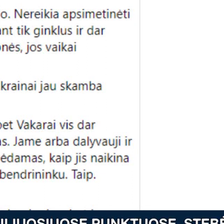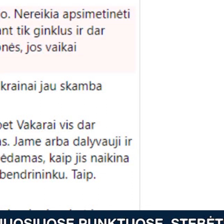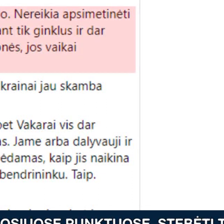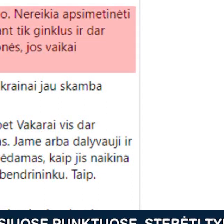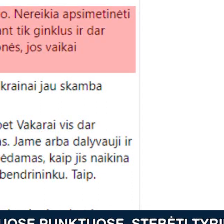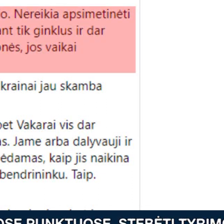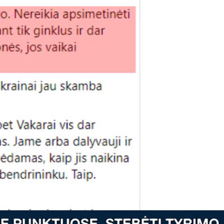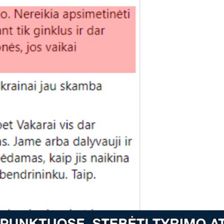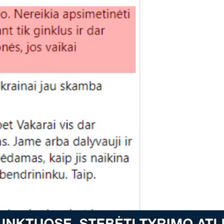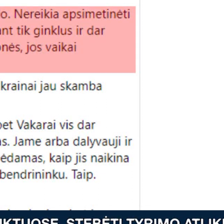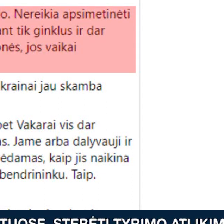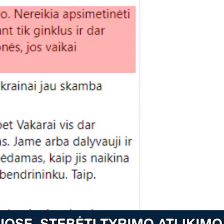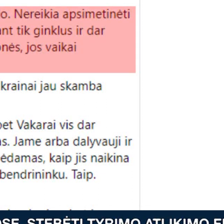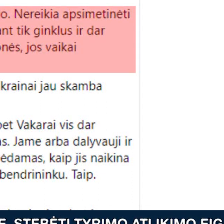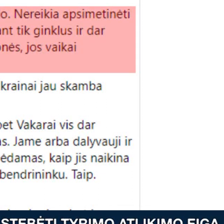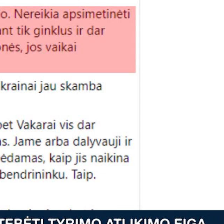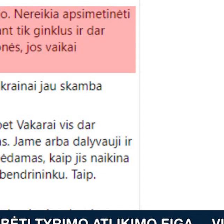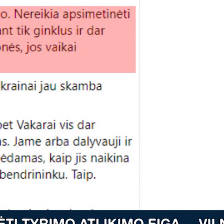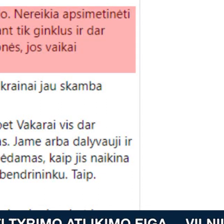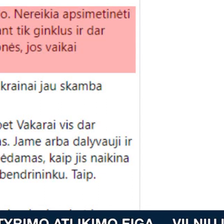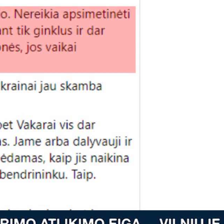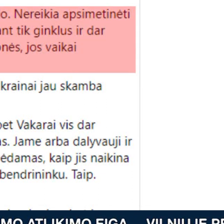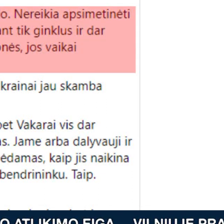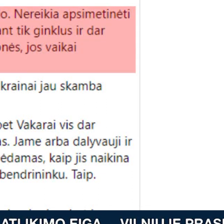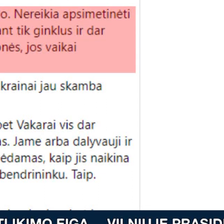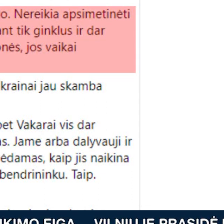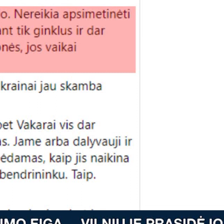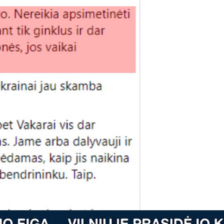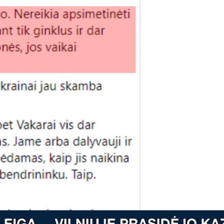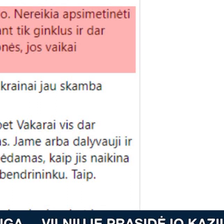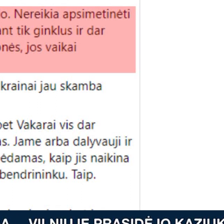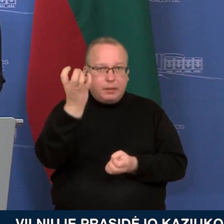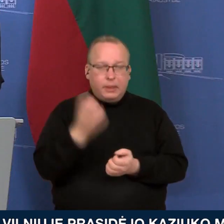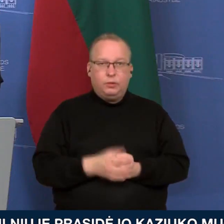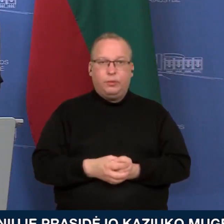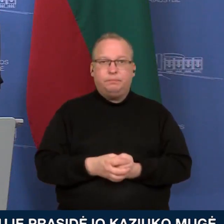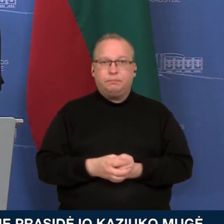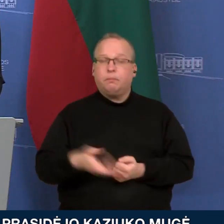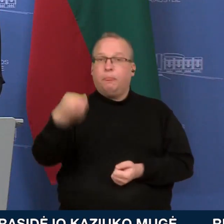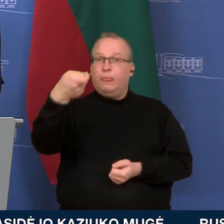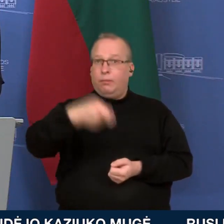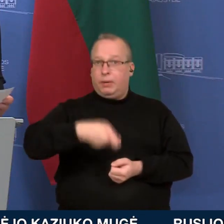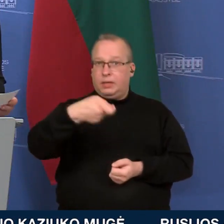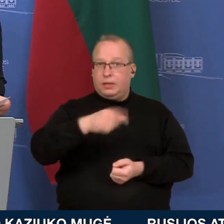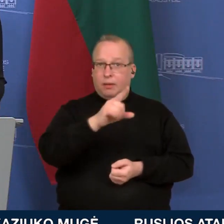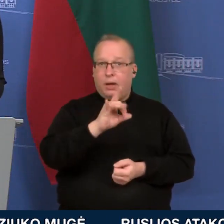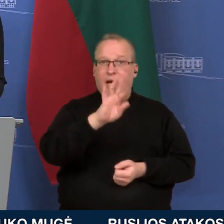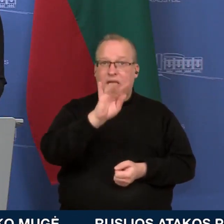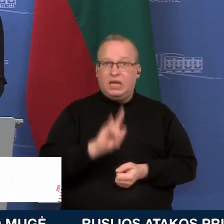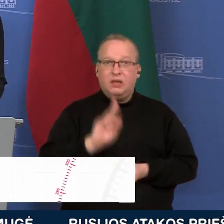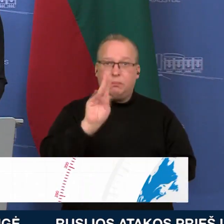Ukrainoje atsakyti karo. Panašiai tokia retorika vertina ir premierė. Prezidentės grybauskaitės